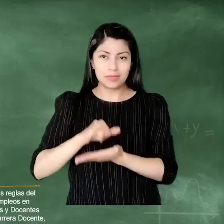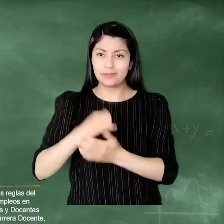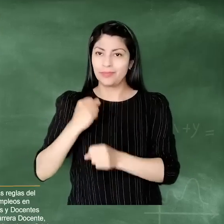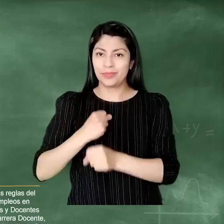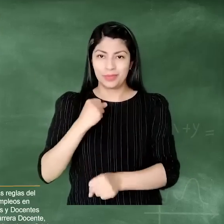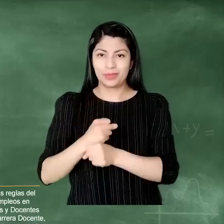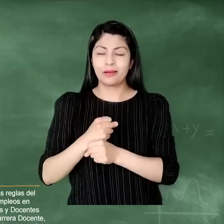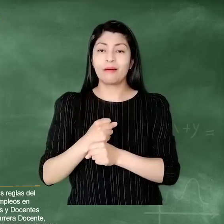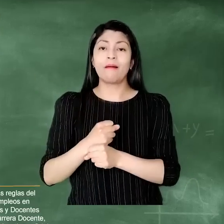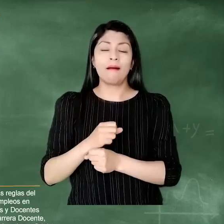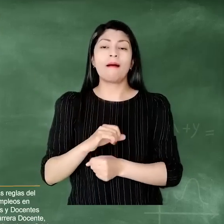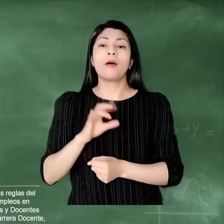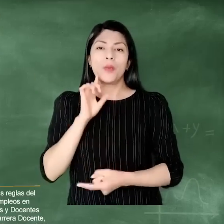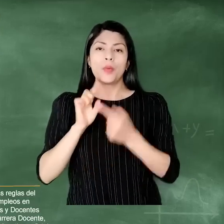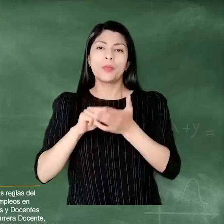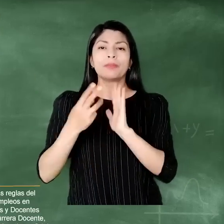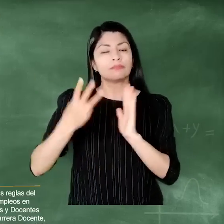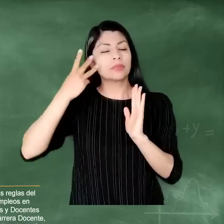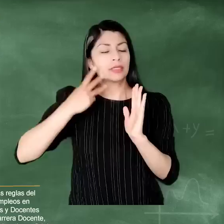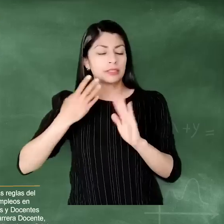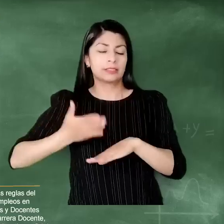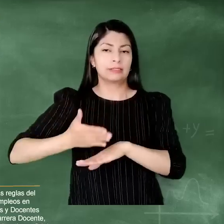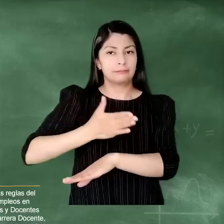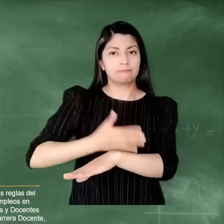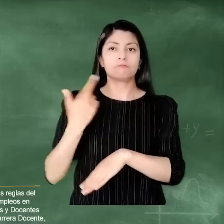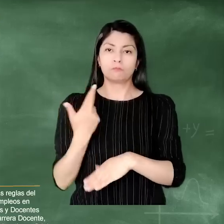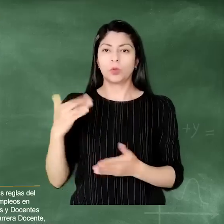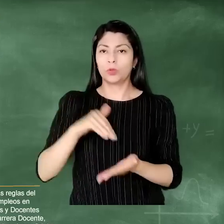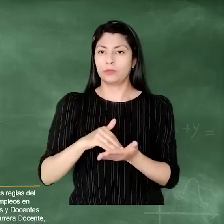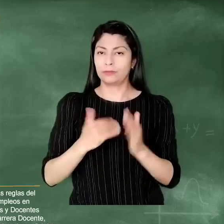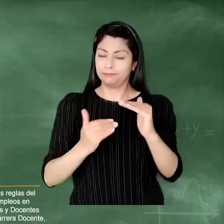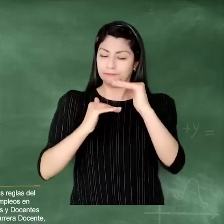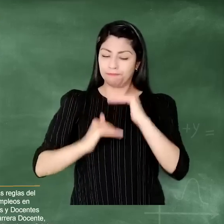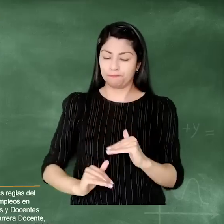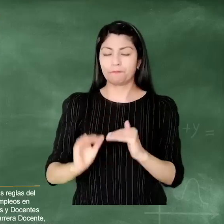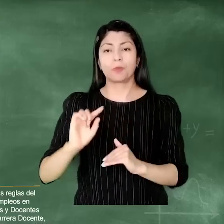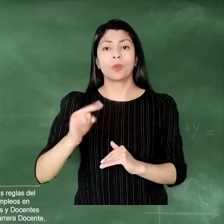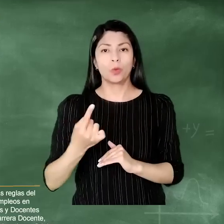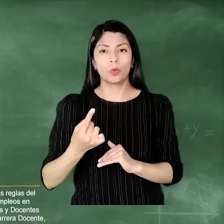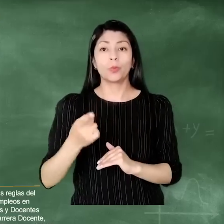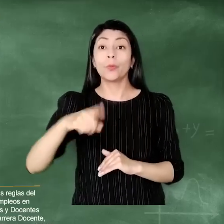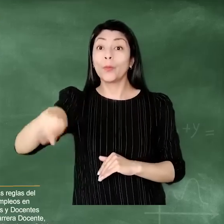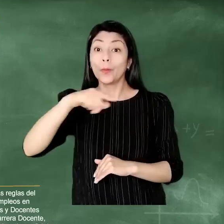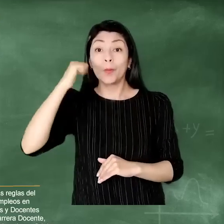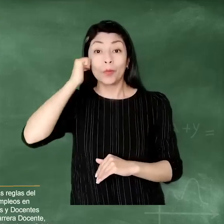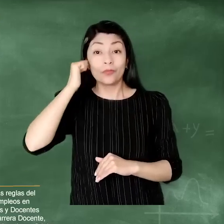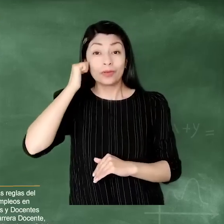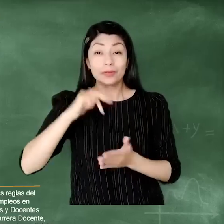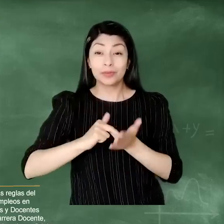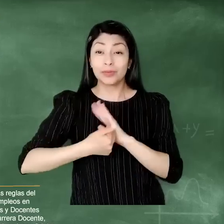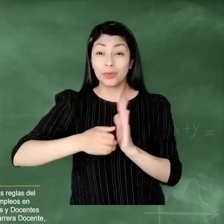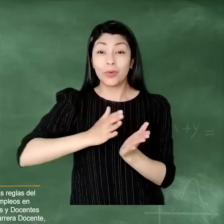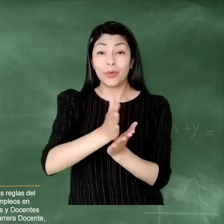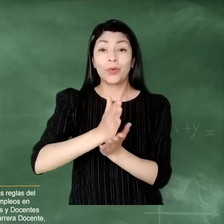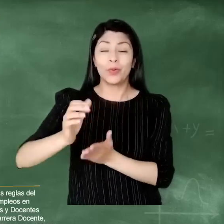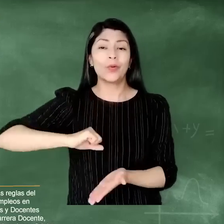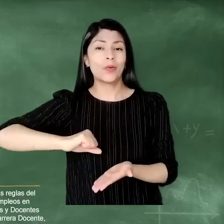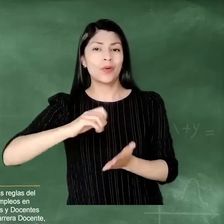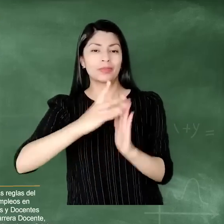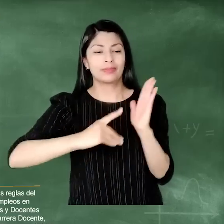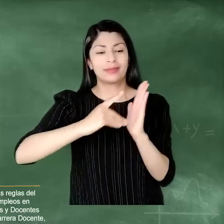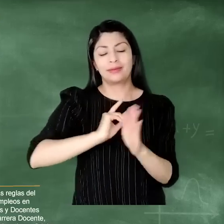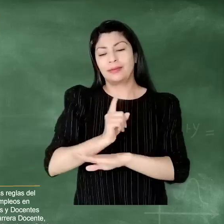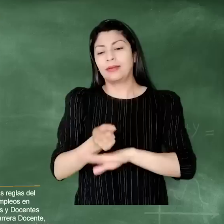cargo inicial en un plazo máximo de 3 días hábiles. Parágrafo 1. Los educadores con derechos